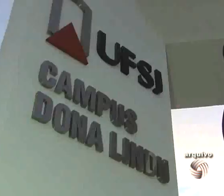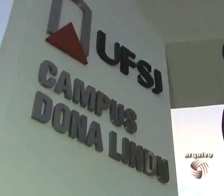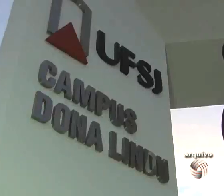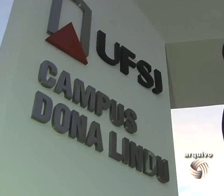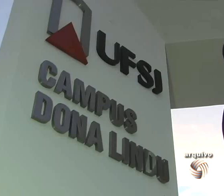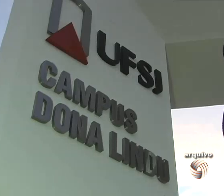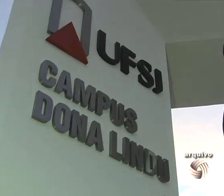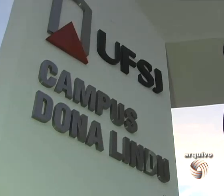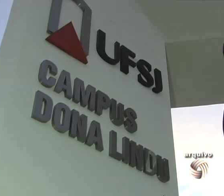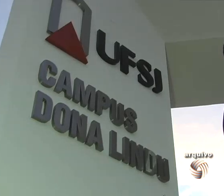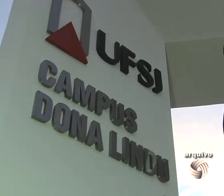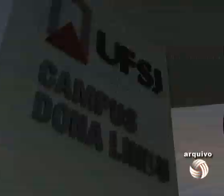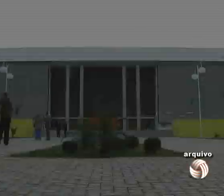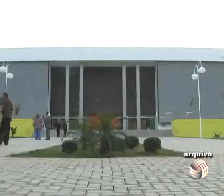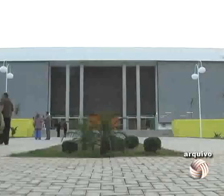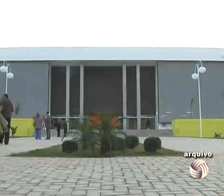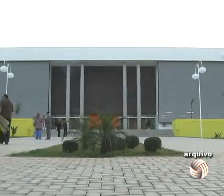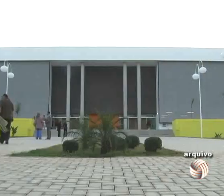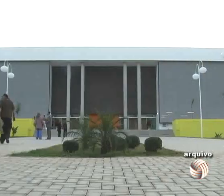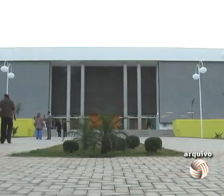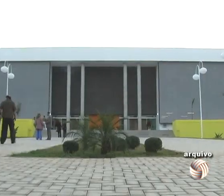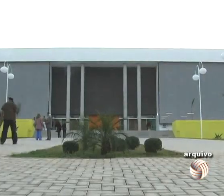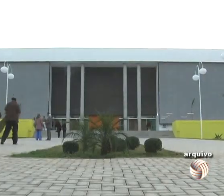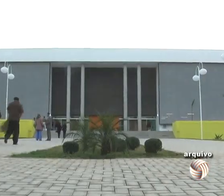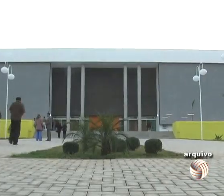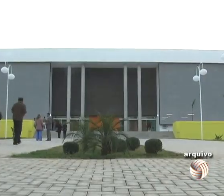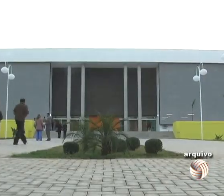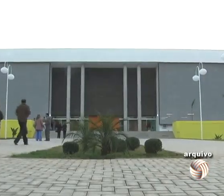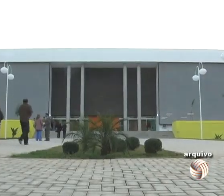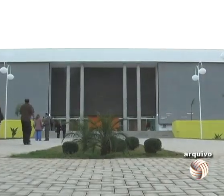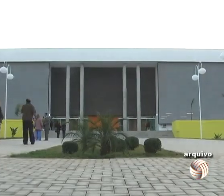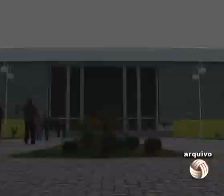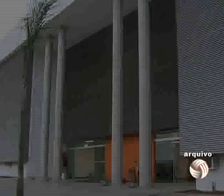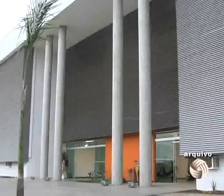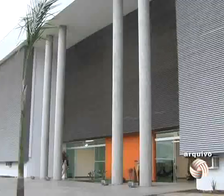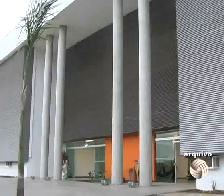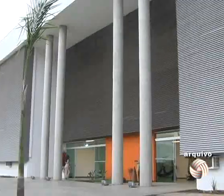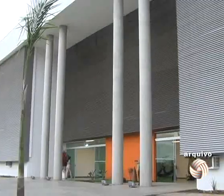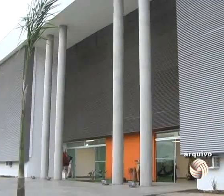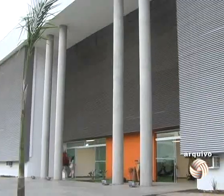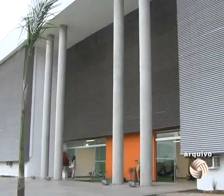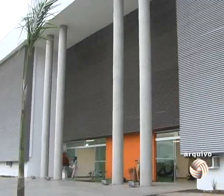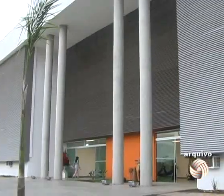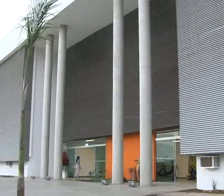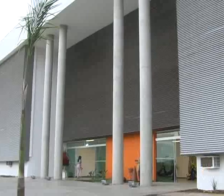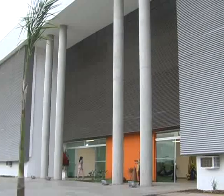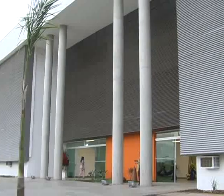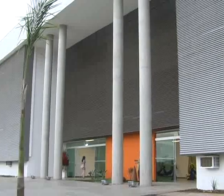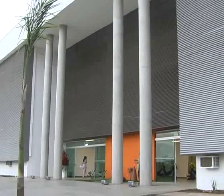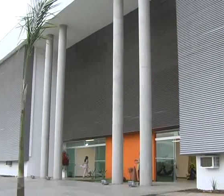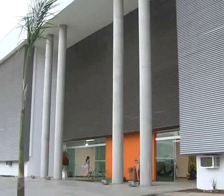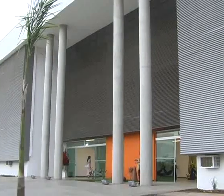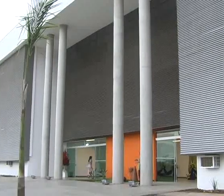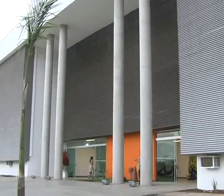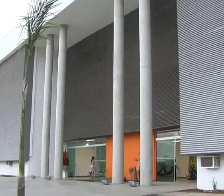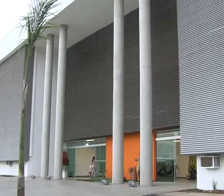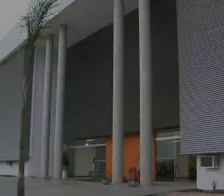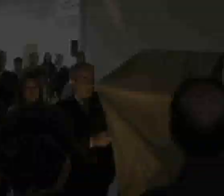2 de abril de 2008, uma data importante para Divinópolis, dia em que tiveram início as aulas na Universidade